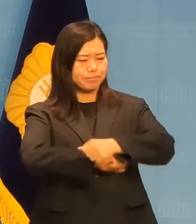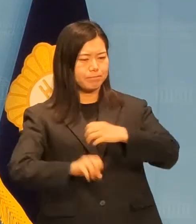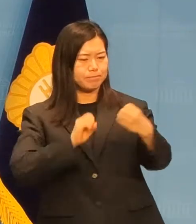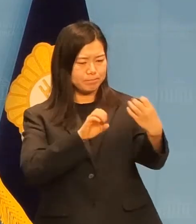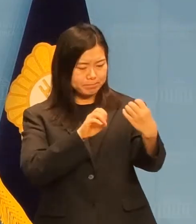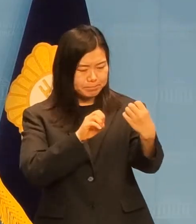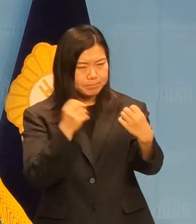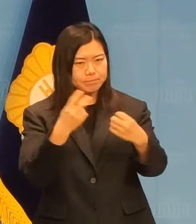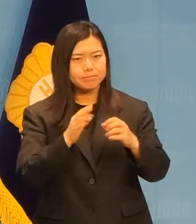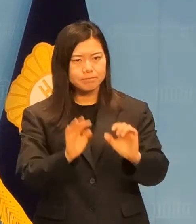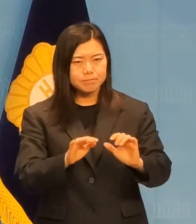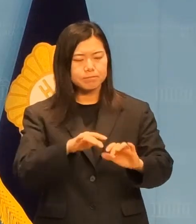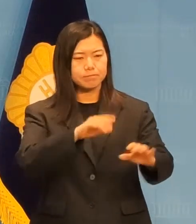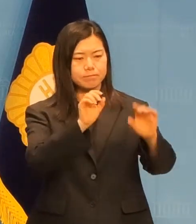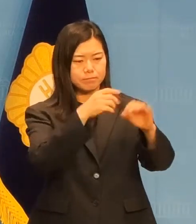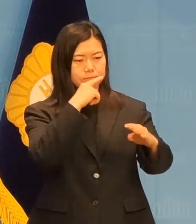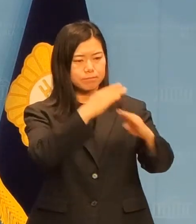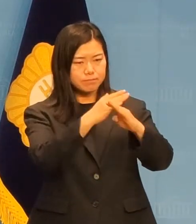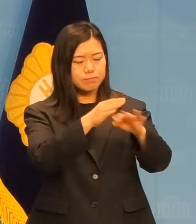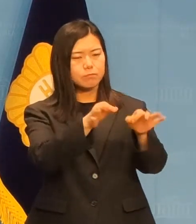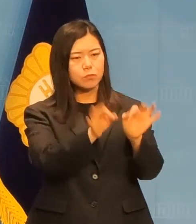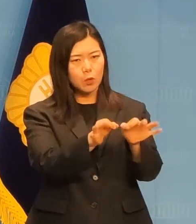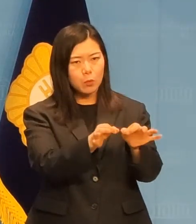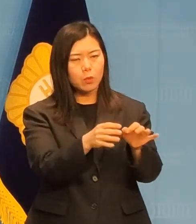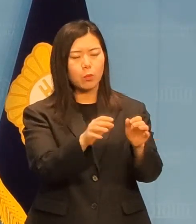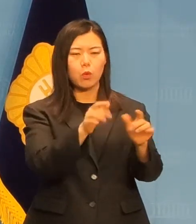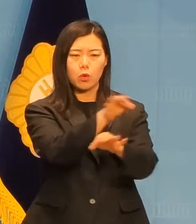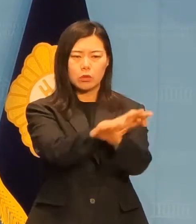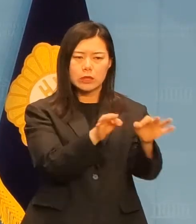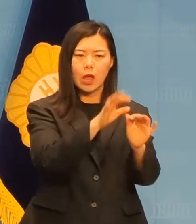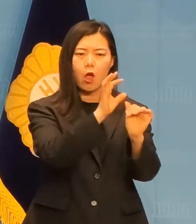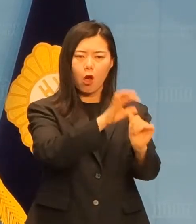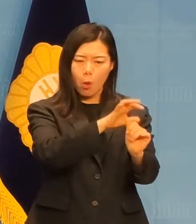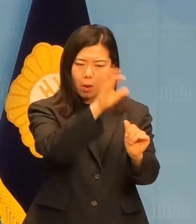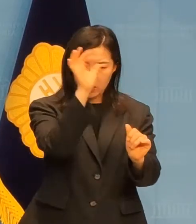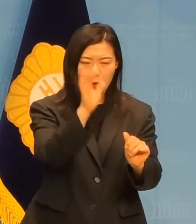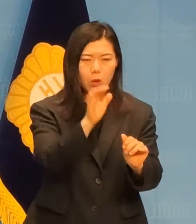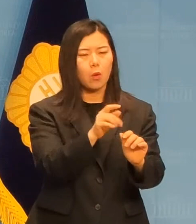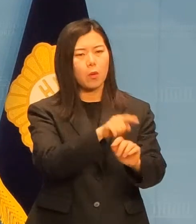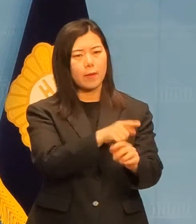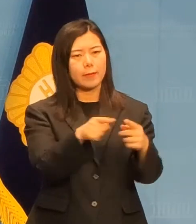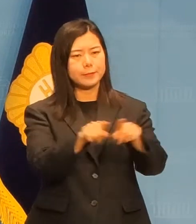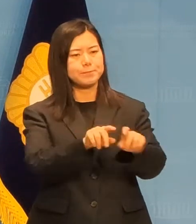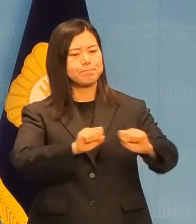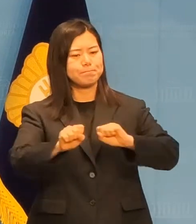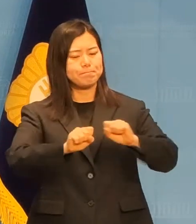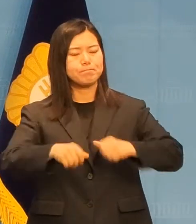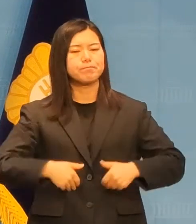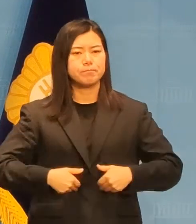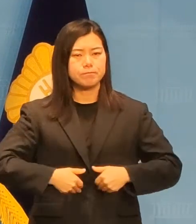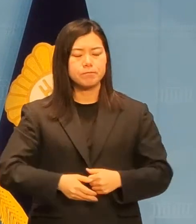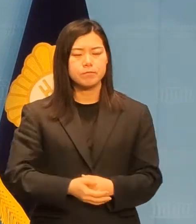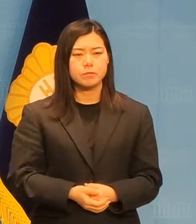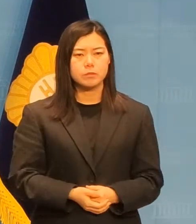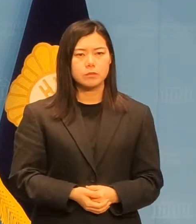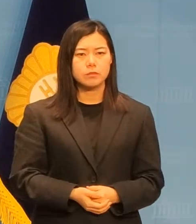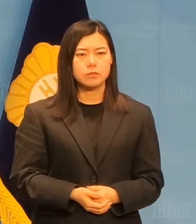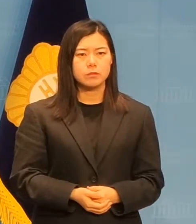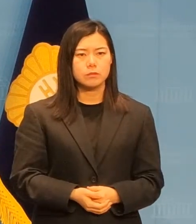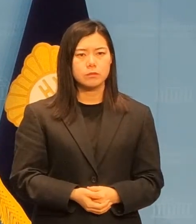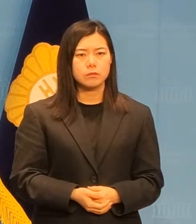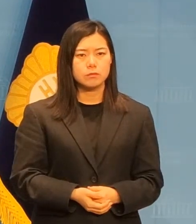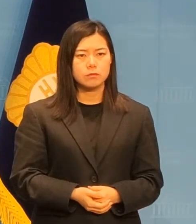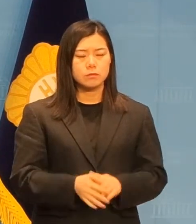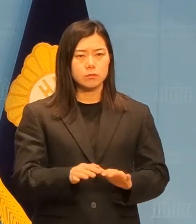동시에 북한의 금융과 경제 제재 등을 완화해 움직이도록 해야 합니다. 단계적